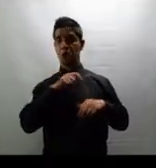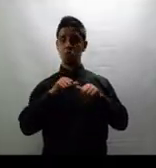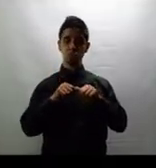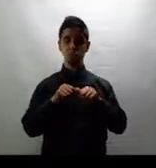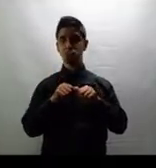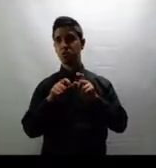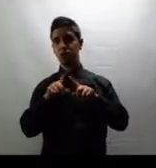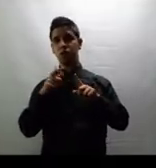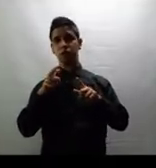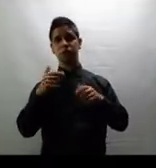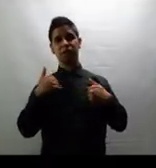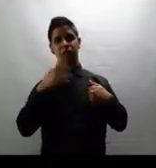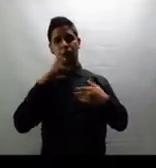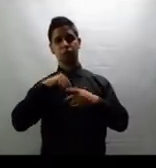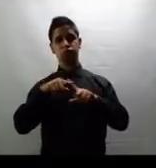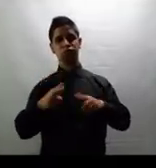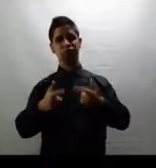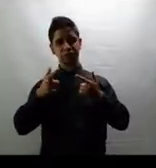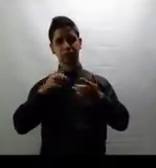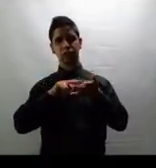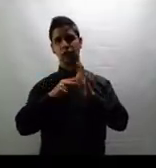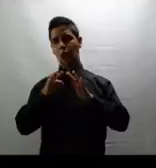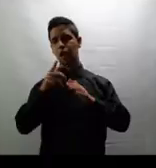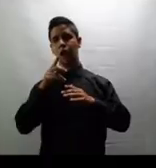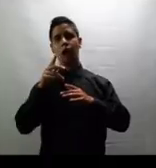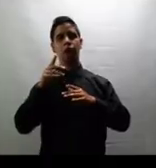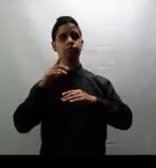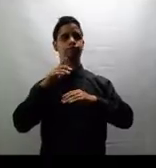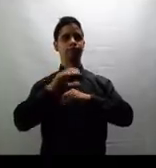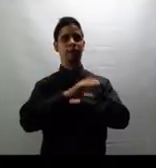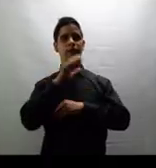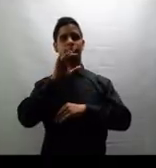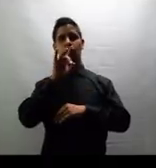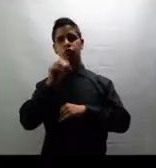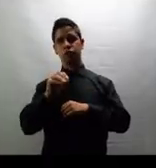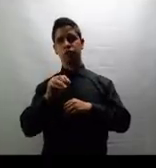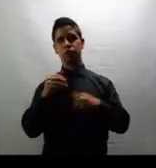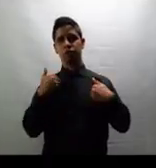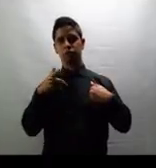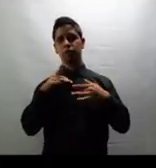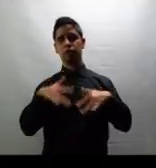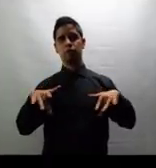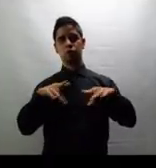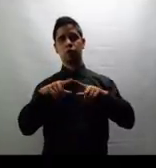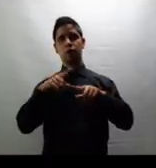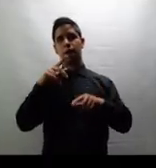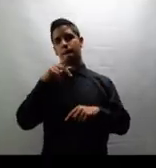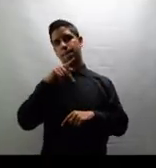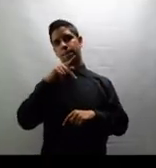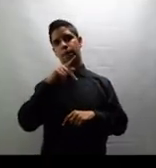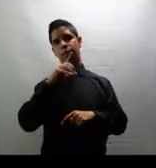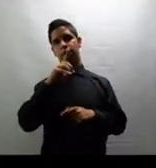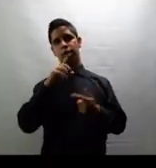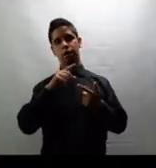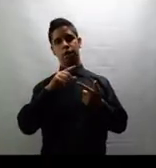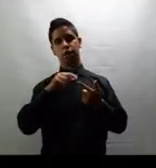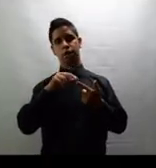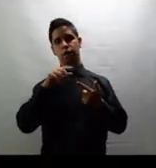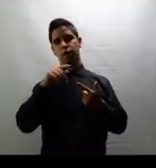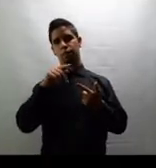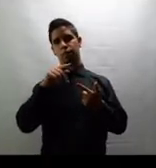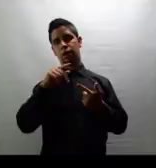vida y en este que fue la navidad del 80 grabó una canción que se llama pp de pnp pib